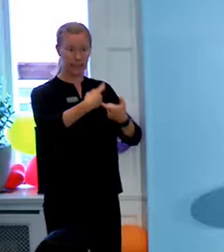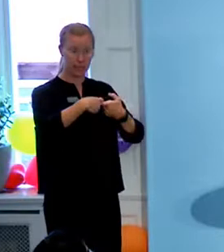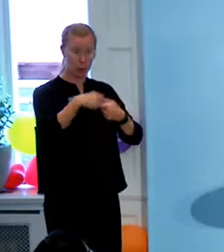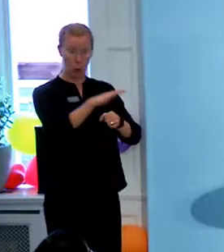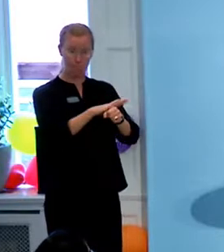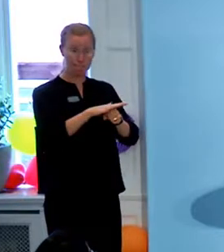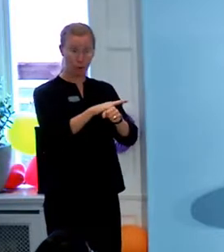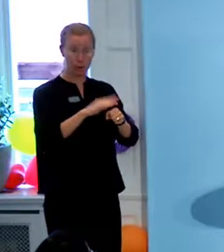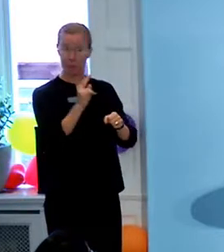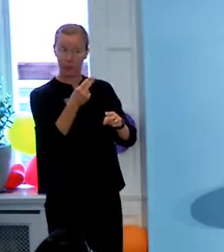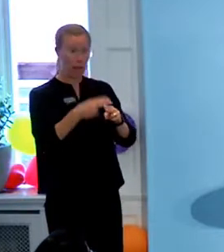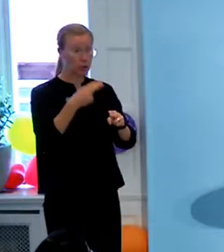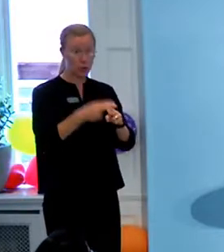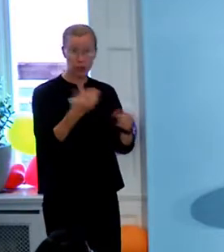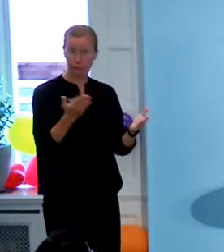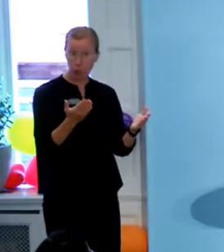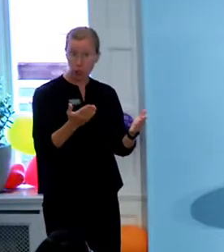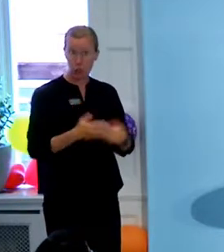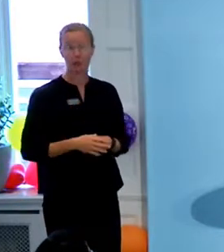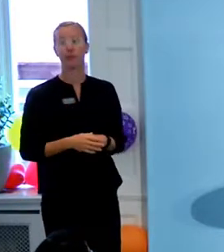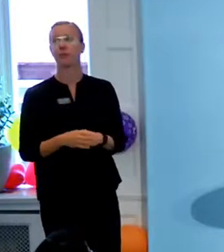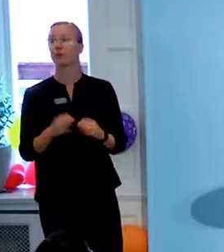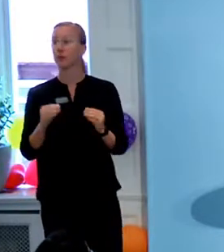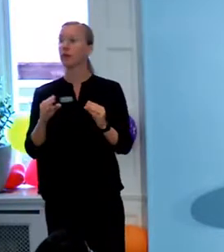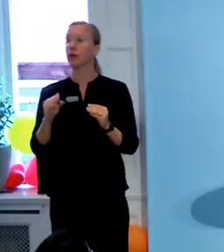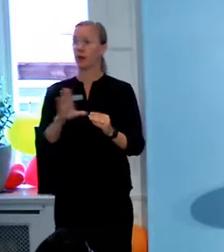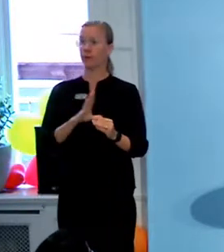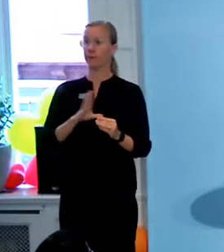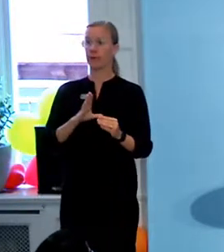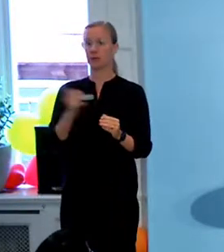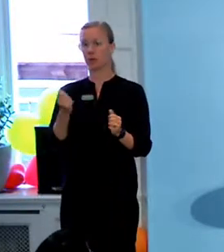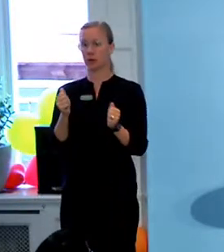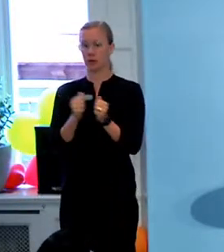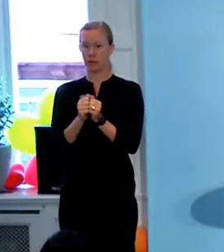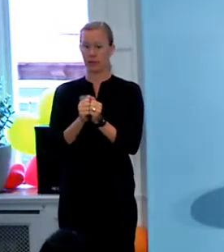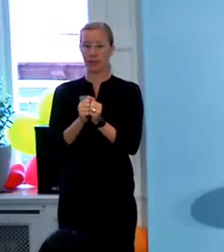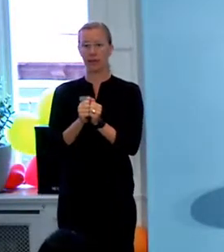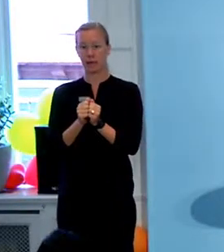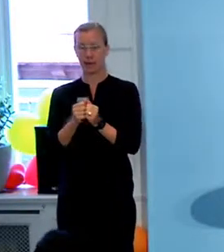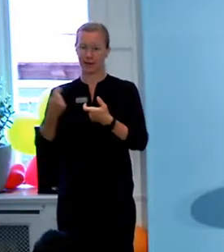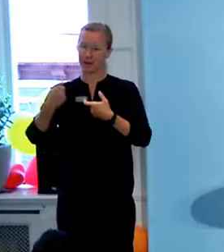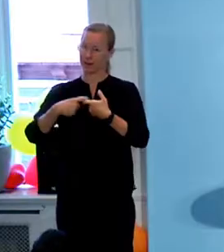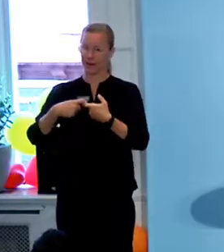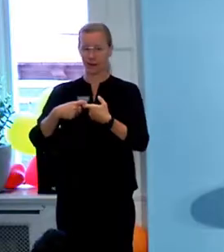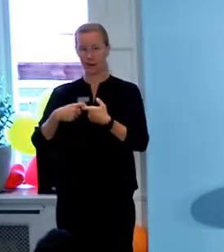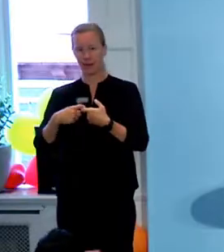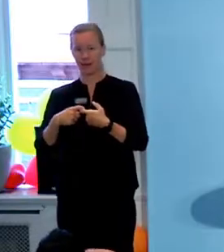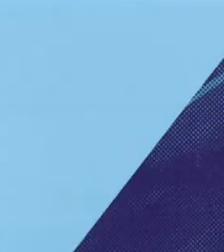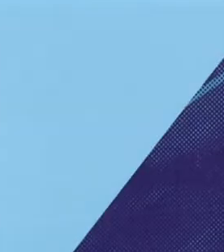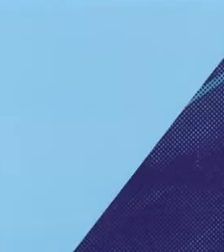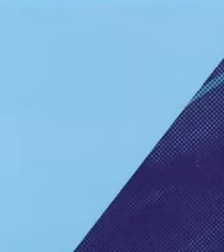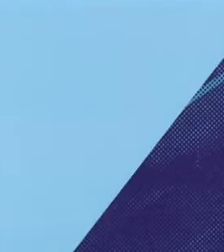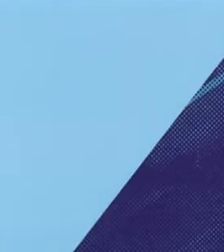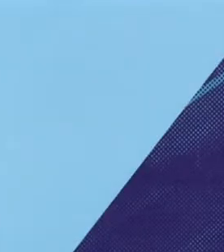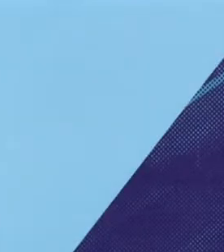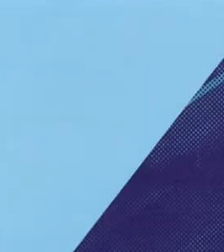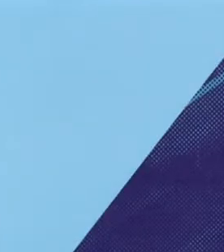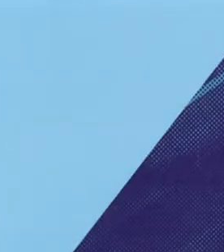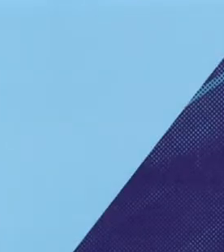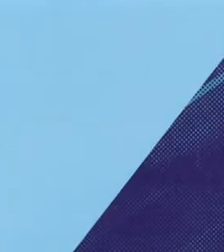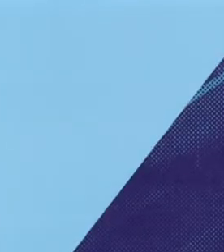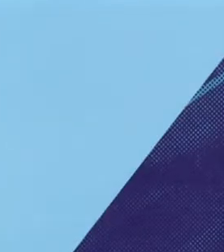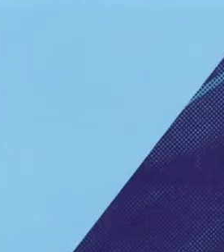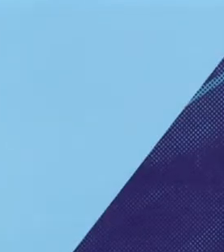området? Helt aktuellt nu. Det finns någonting väldigt existentiellt i hedersvåldsfrågan som berör roten, tycker jag,